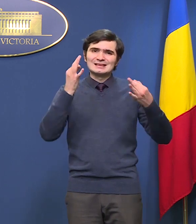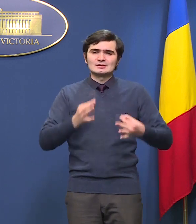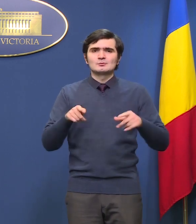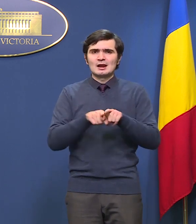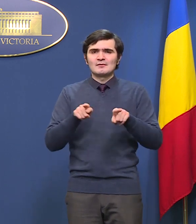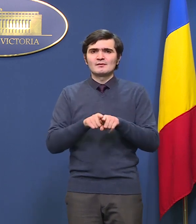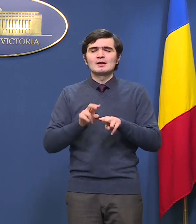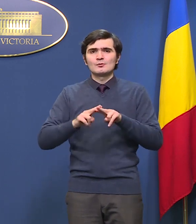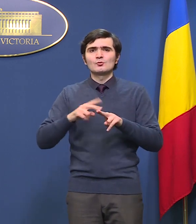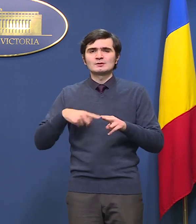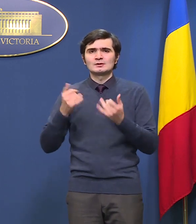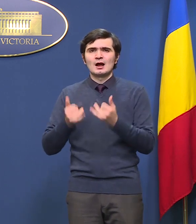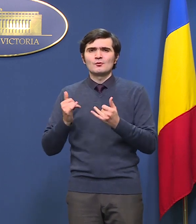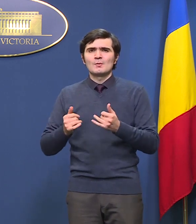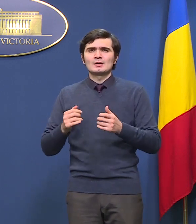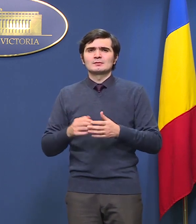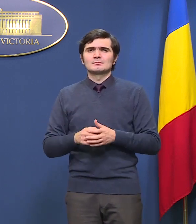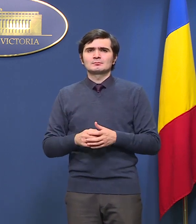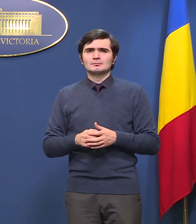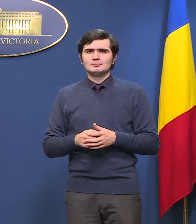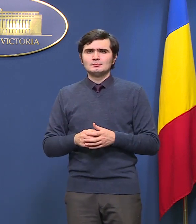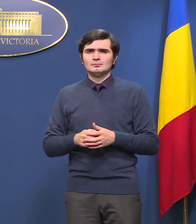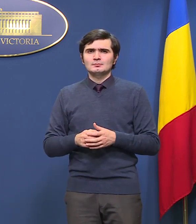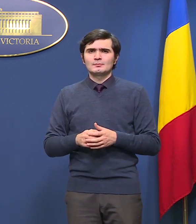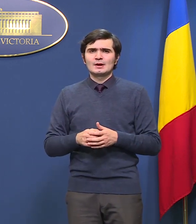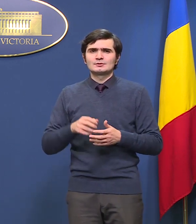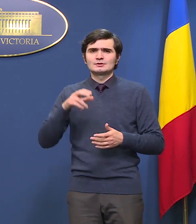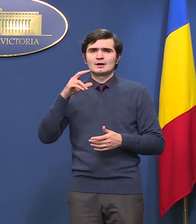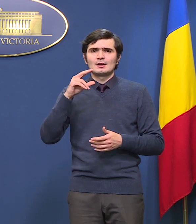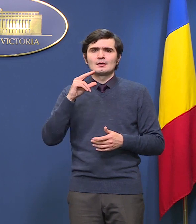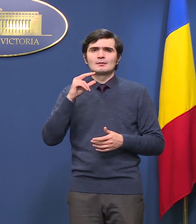diagnosticele care sunt formulate de actualele real-time PCR.